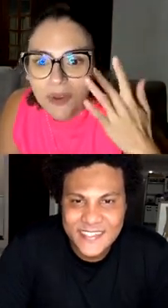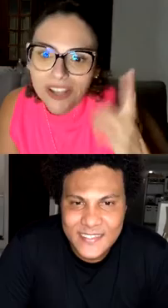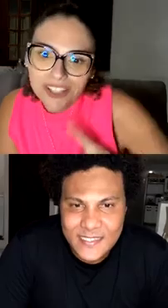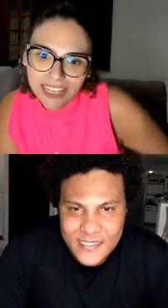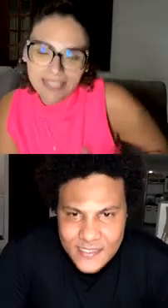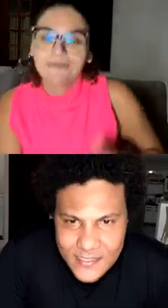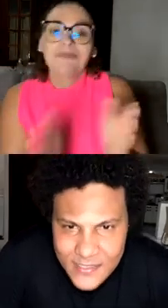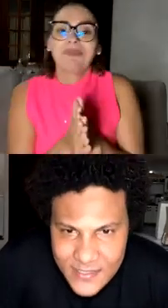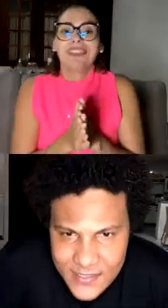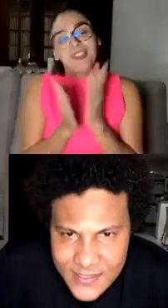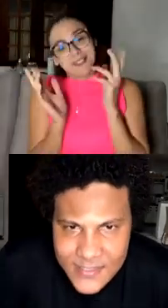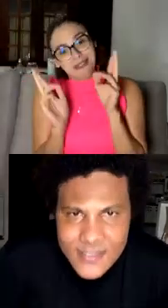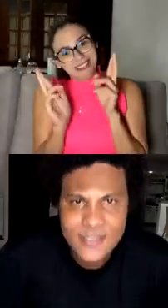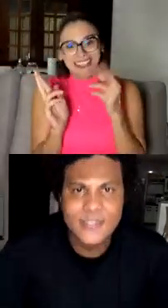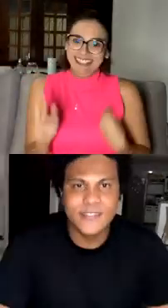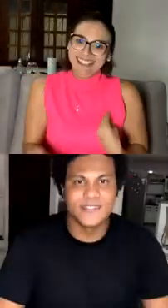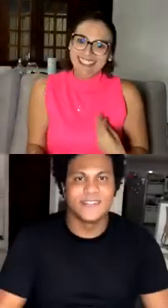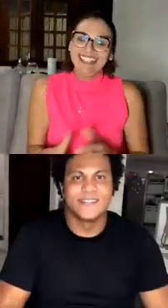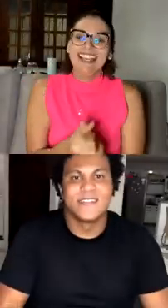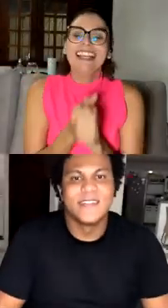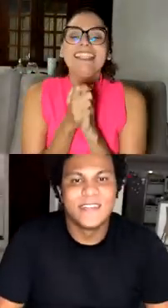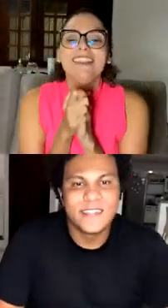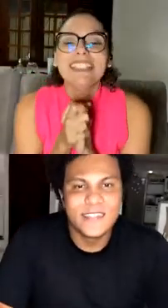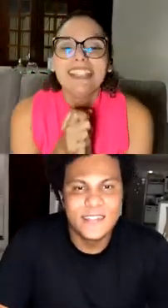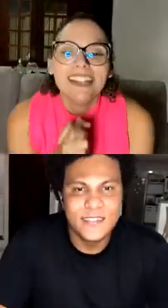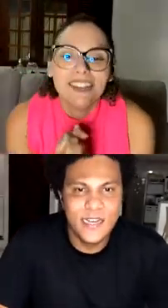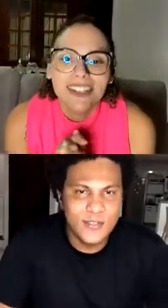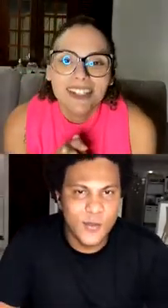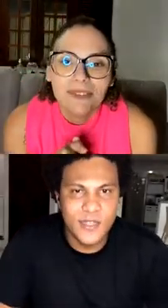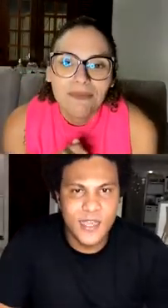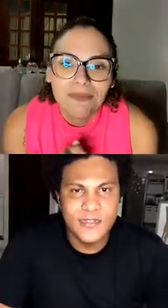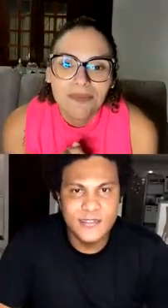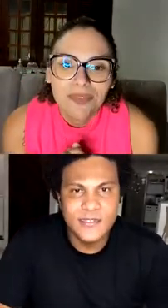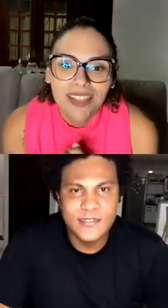Eu acho que está aqui. Espero que. Então, André,